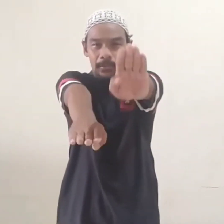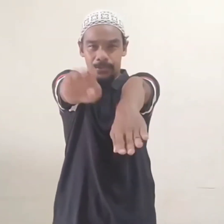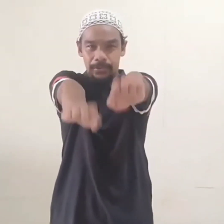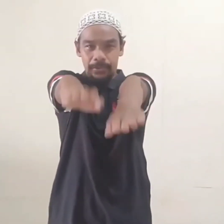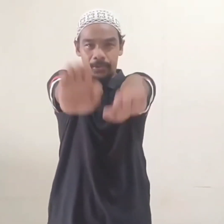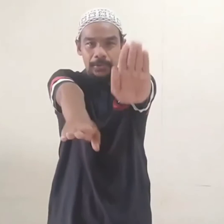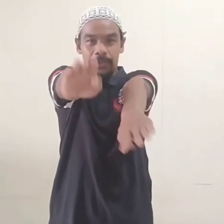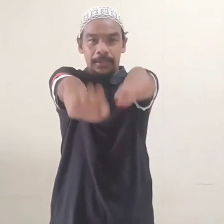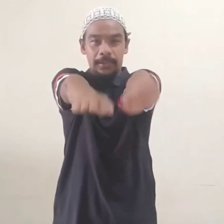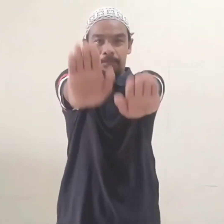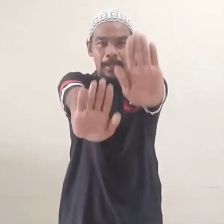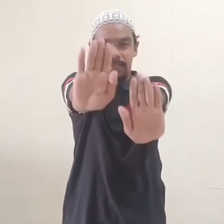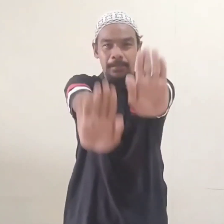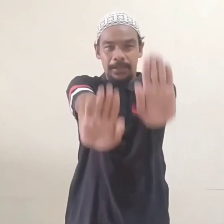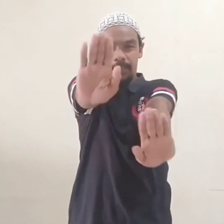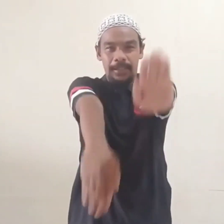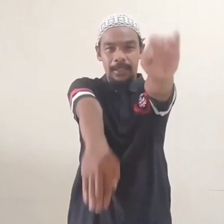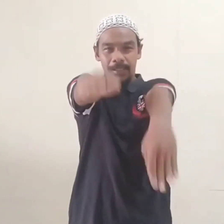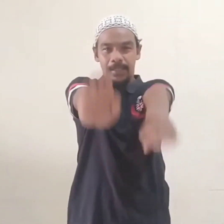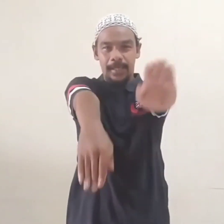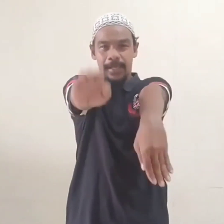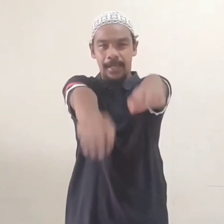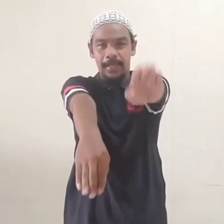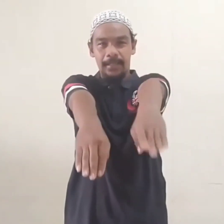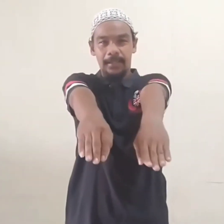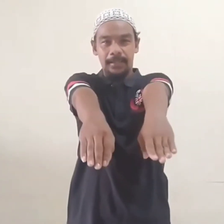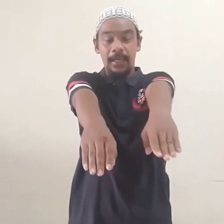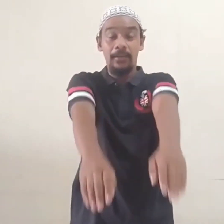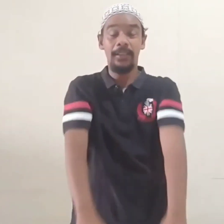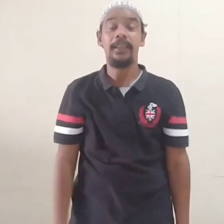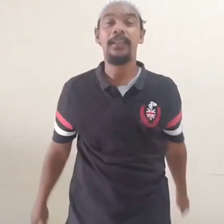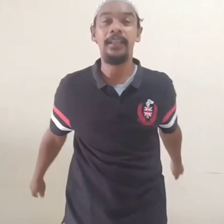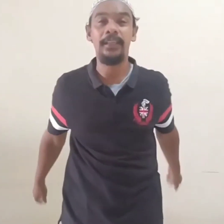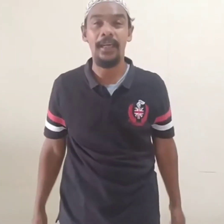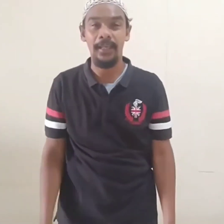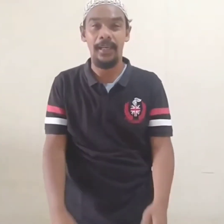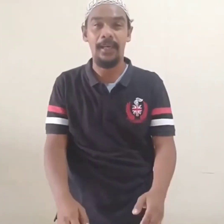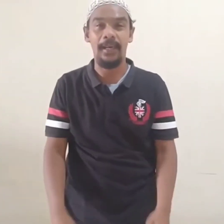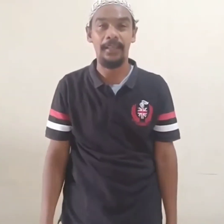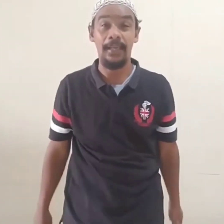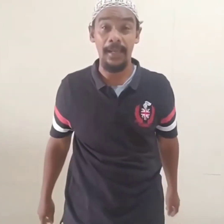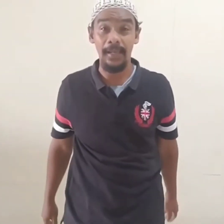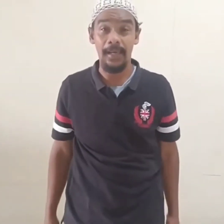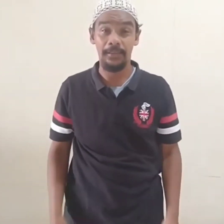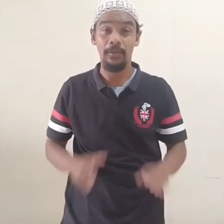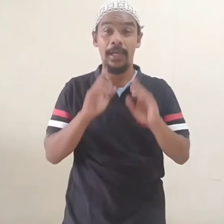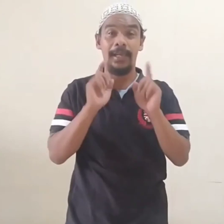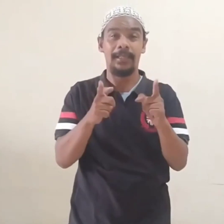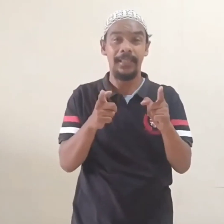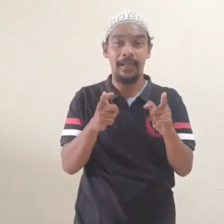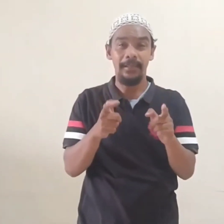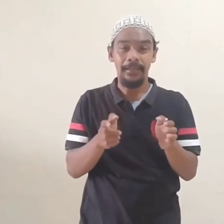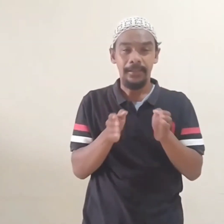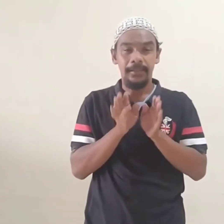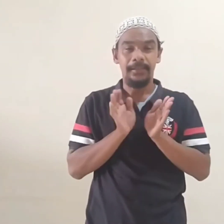lurus, dikepak seperti ini, ya. Nah, kalau di gaya dada atau gaya katak,